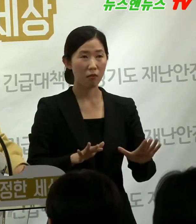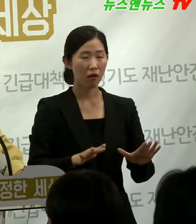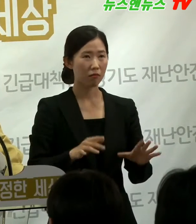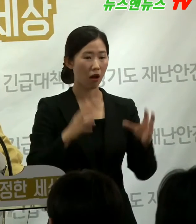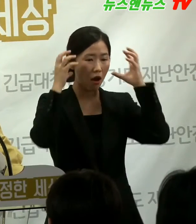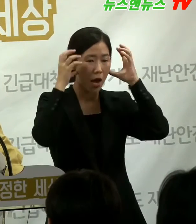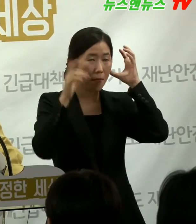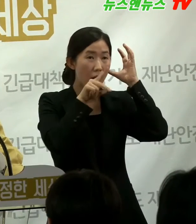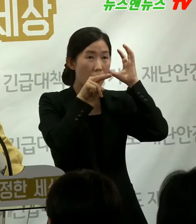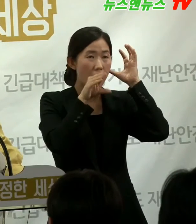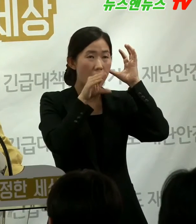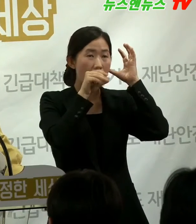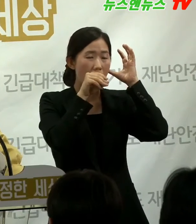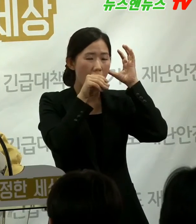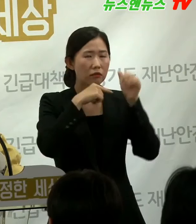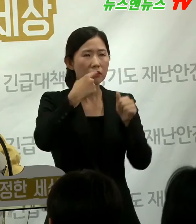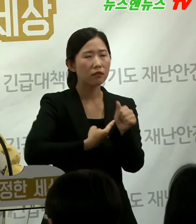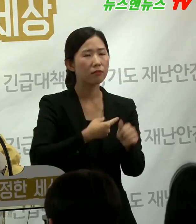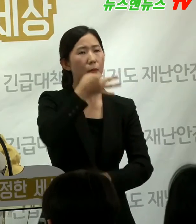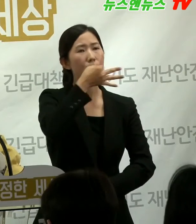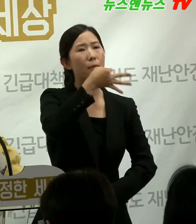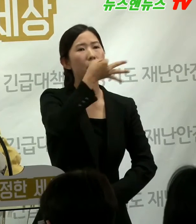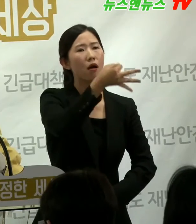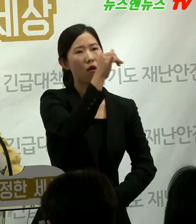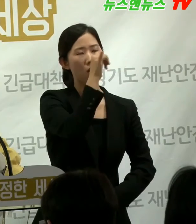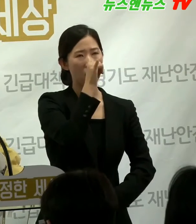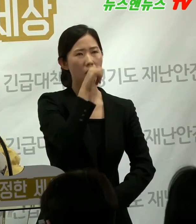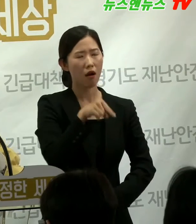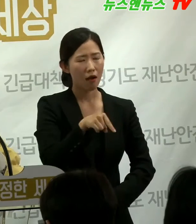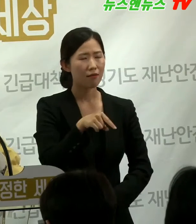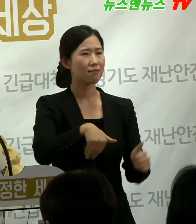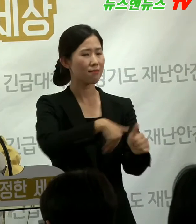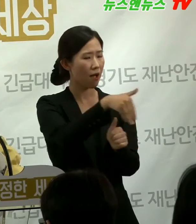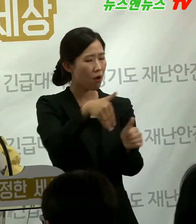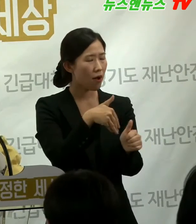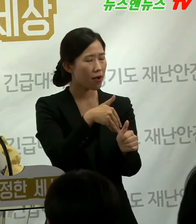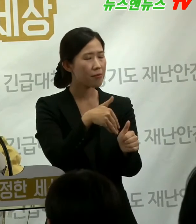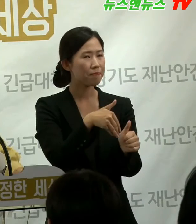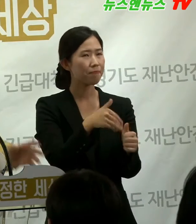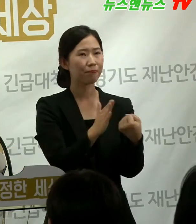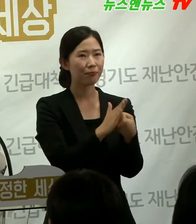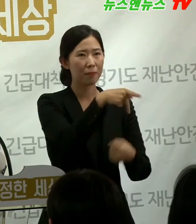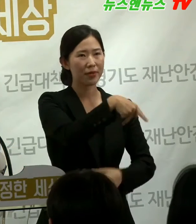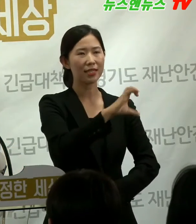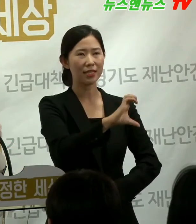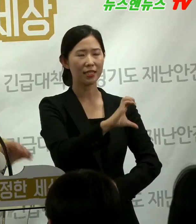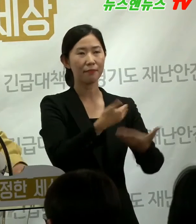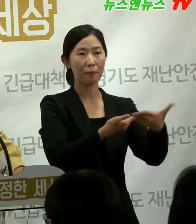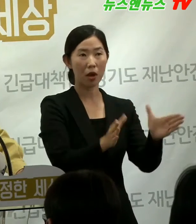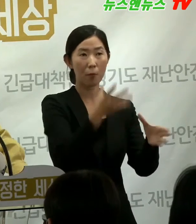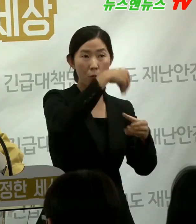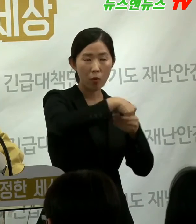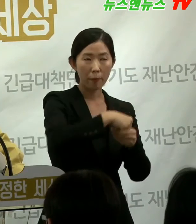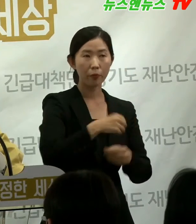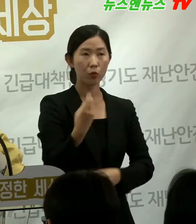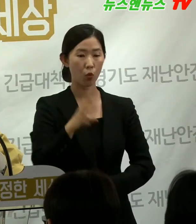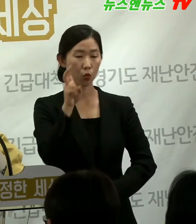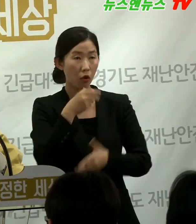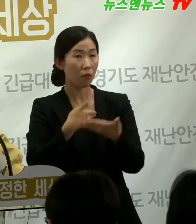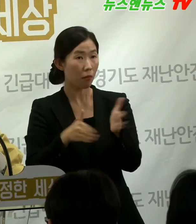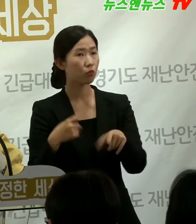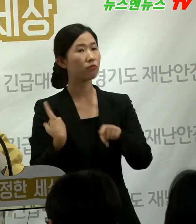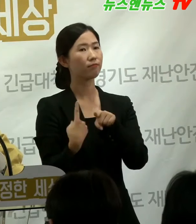쉽게 말하면. 좀 그런 특성 상황을 저희가 이제 감안했고 노래방도 역시 마찬가지로 가까운 거리에서 노래를